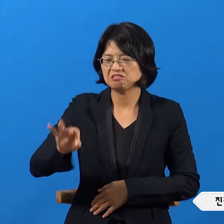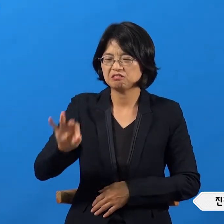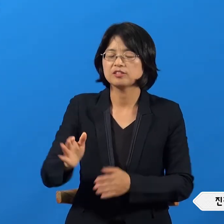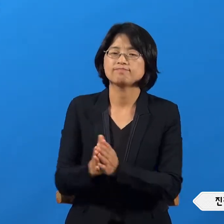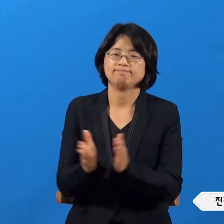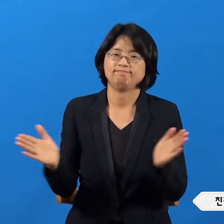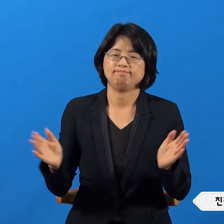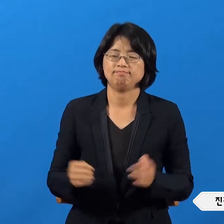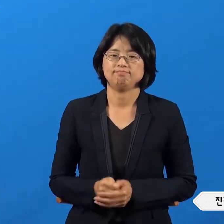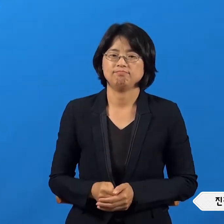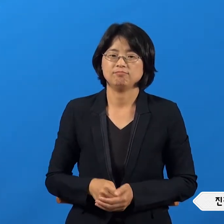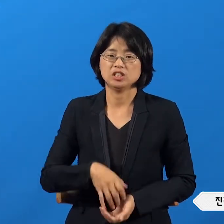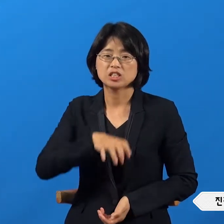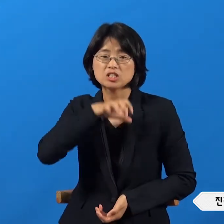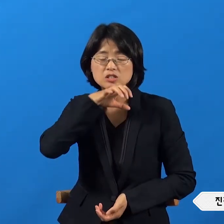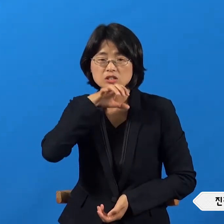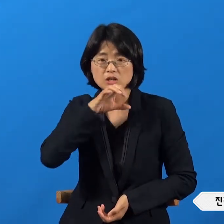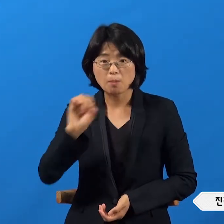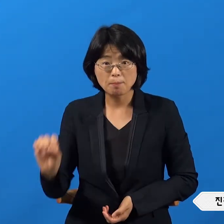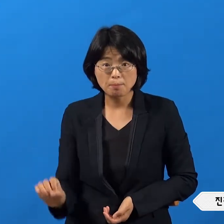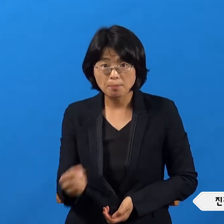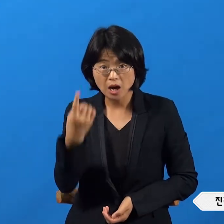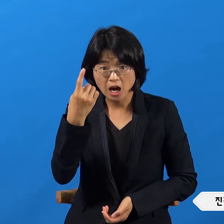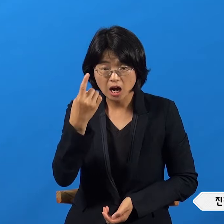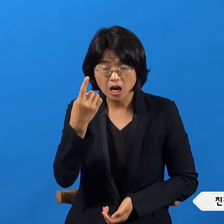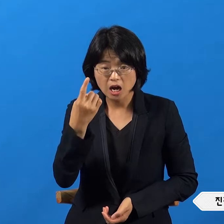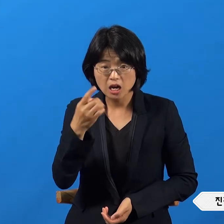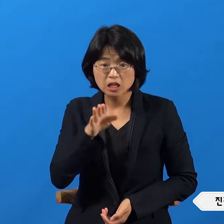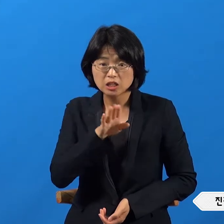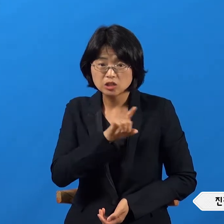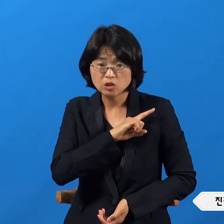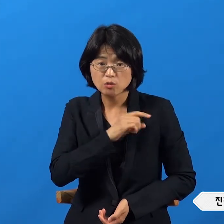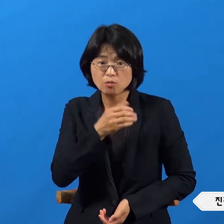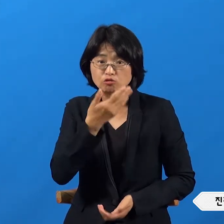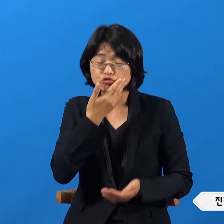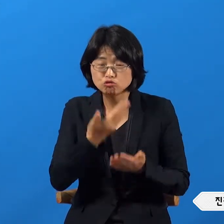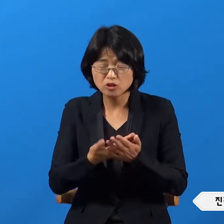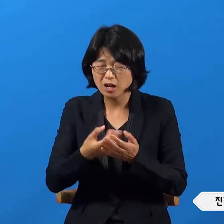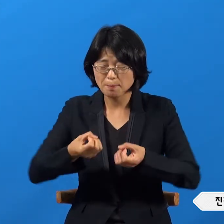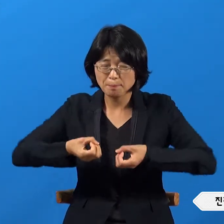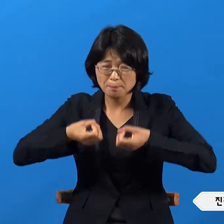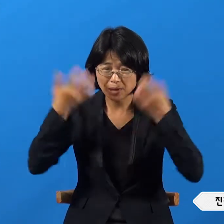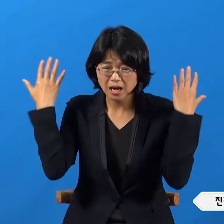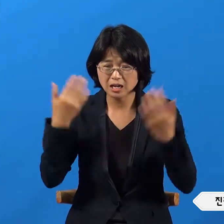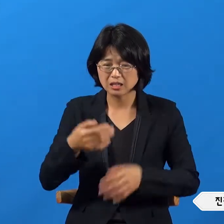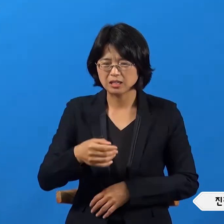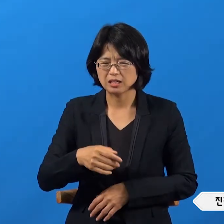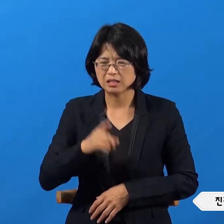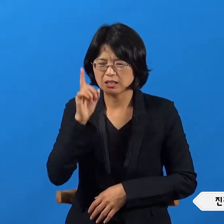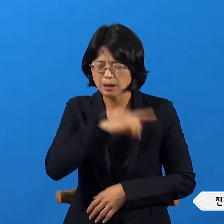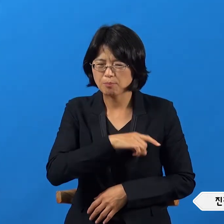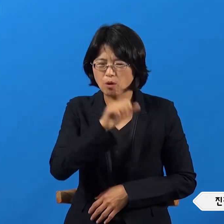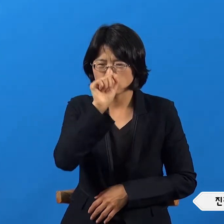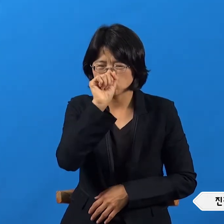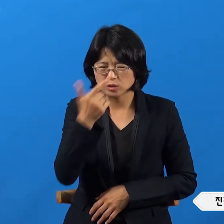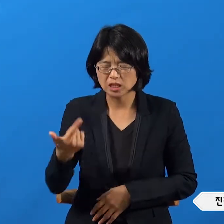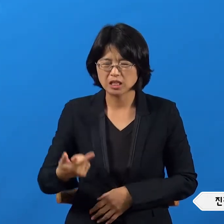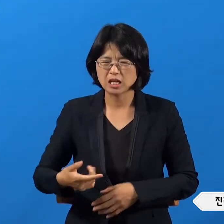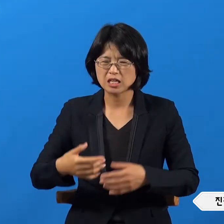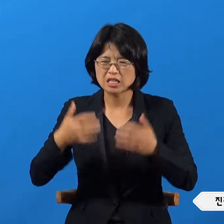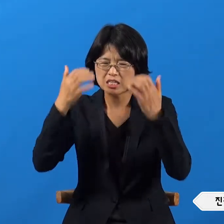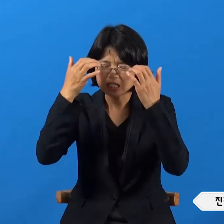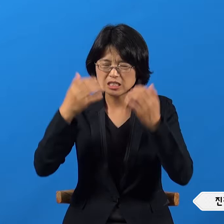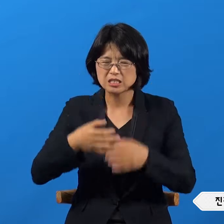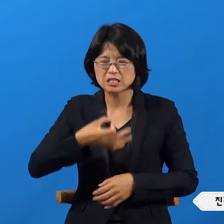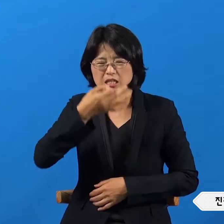정말 중요한 것들은 다 잊어버리고 안 좋고 나쁘고 힘든 것들은 그렇게 기억되지